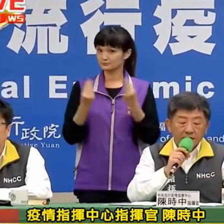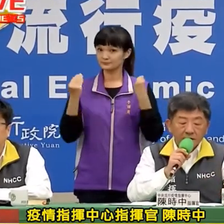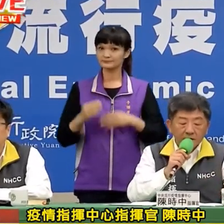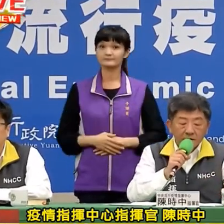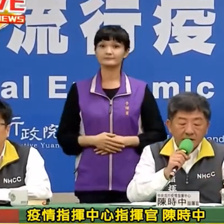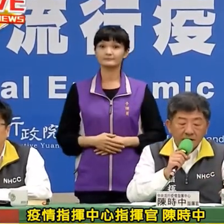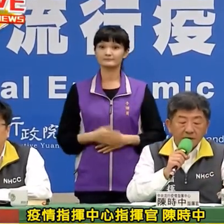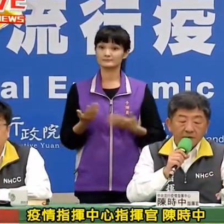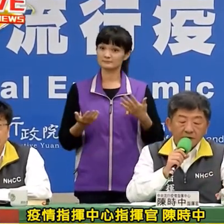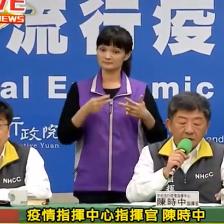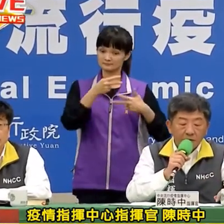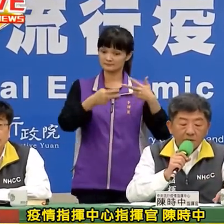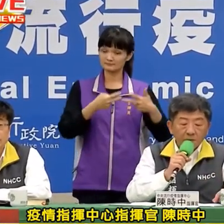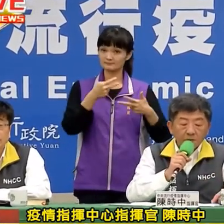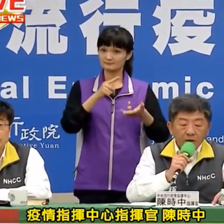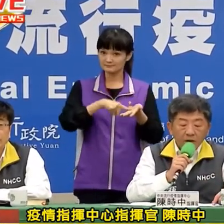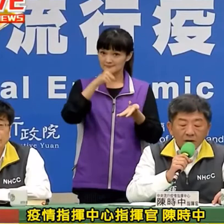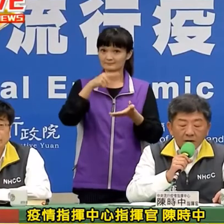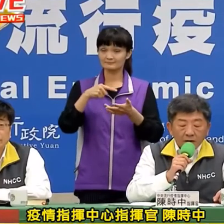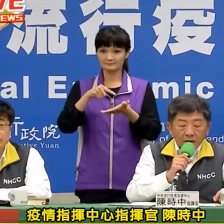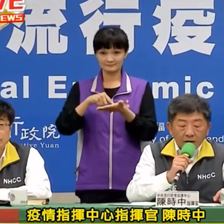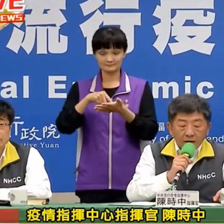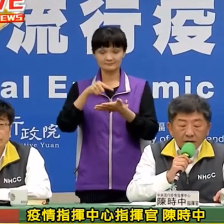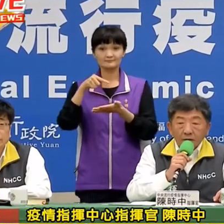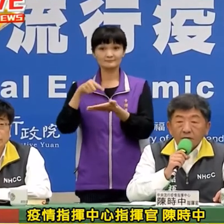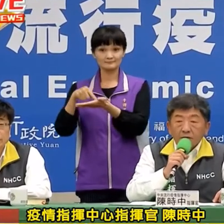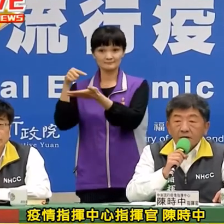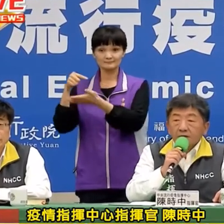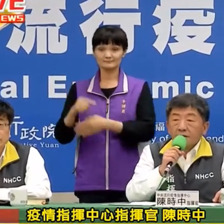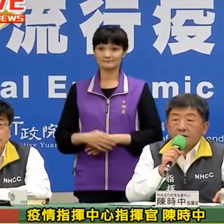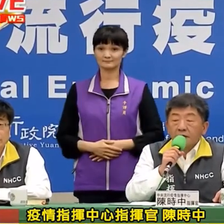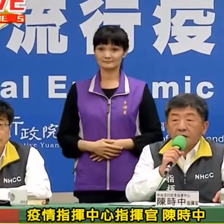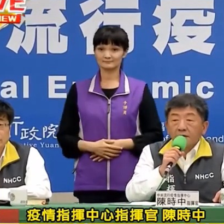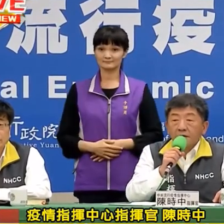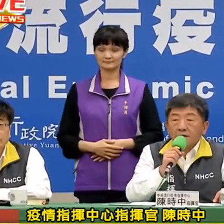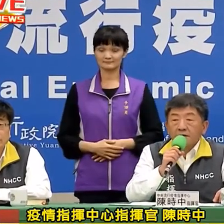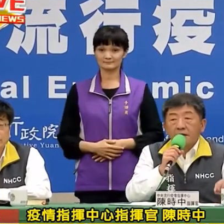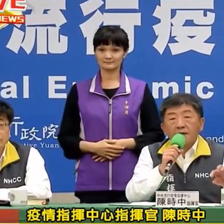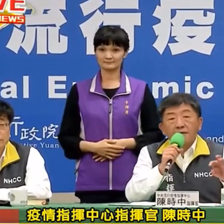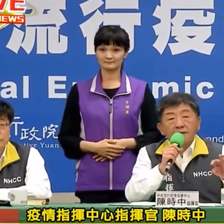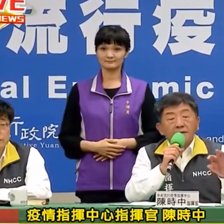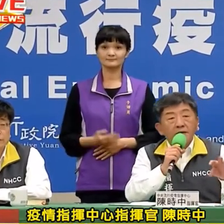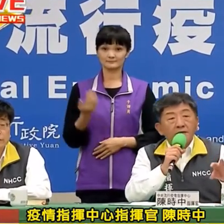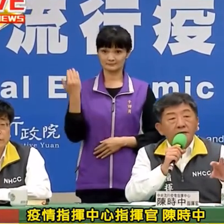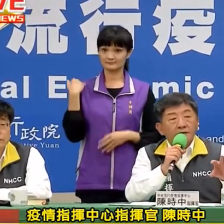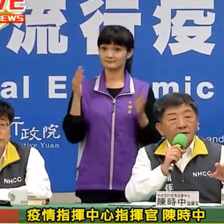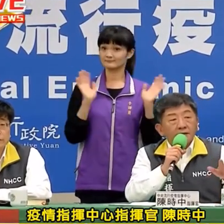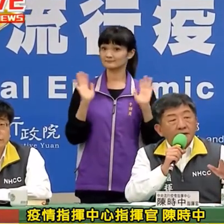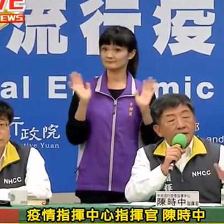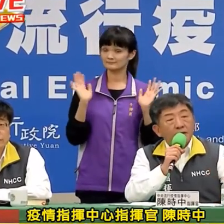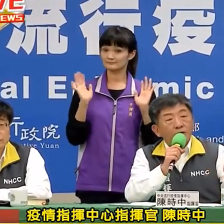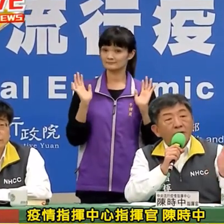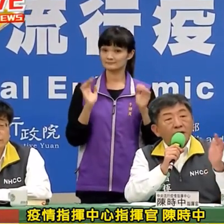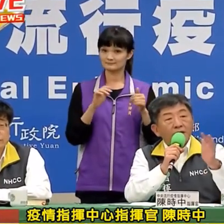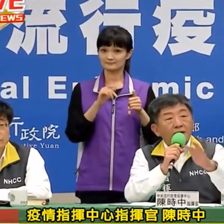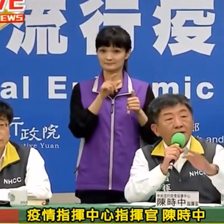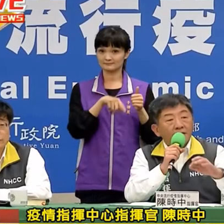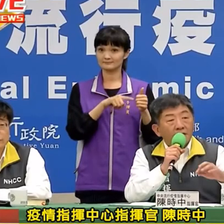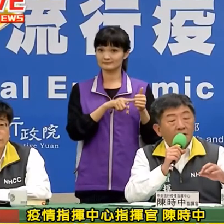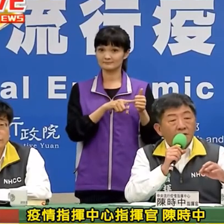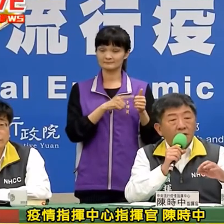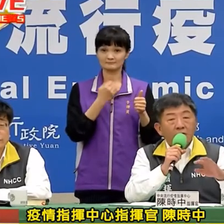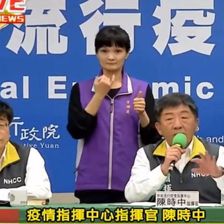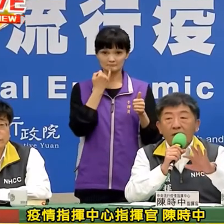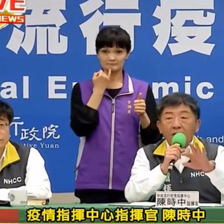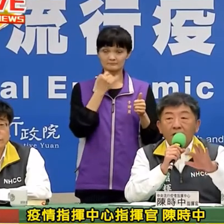你隔一周，那量也比较多。那另外我们以前是哈，小孩子的哈就可以去买